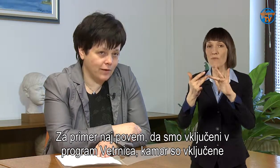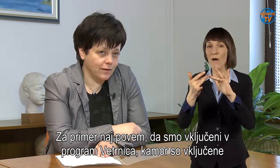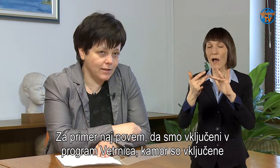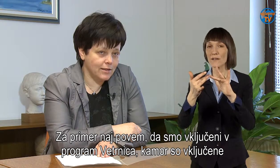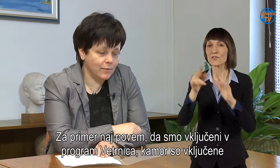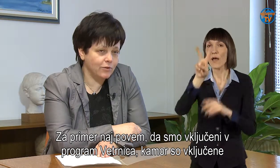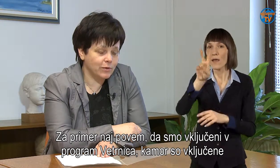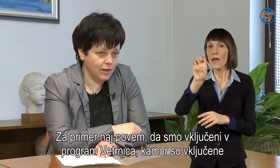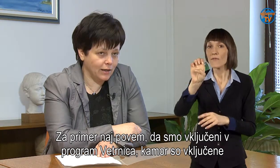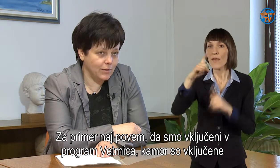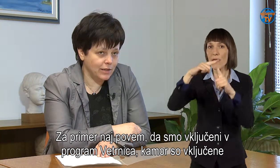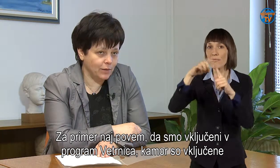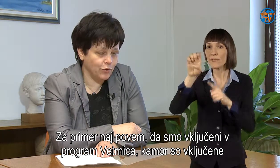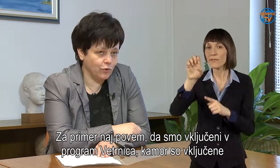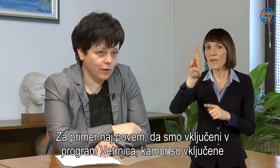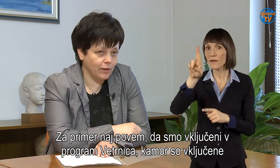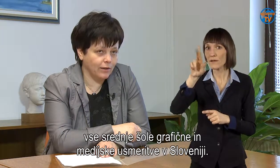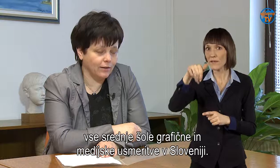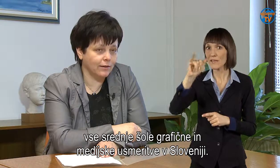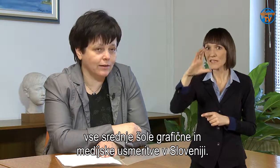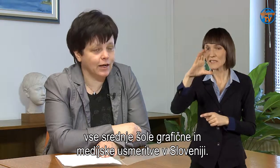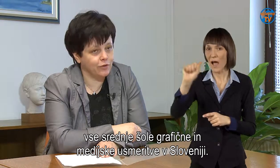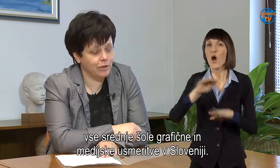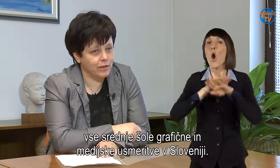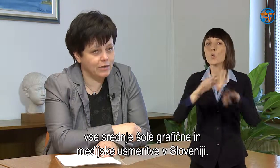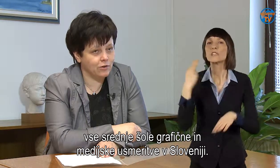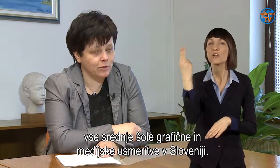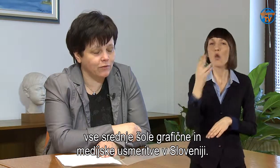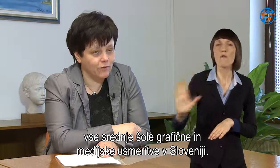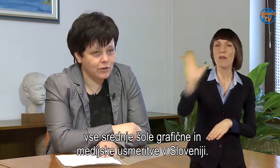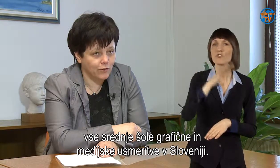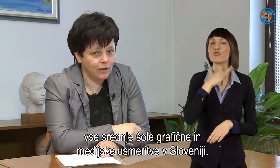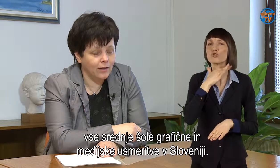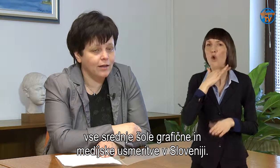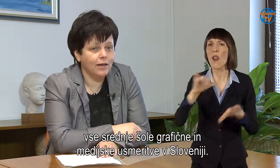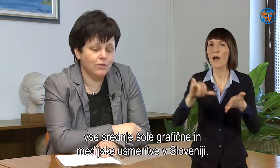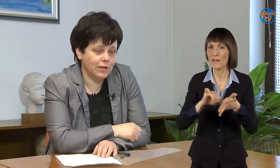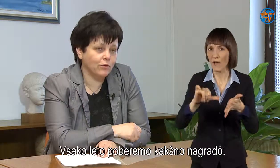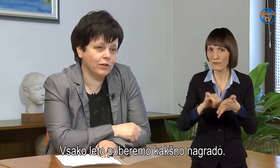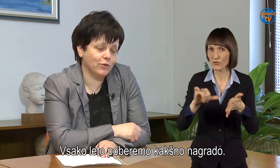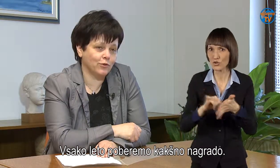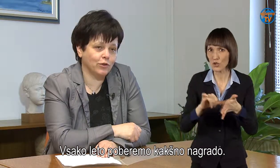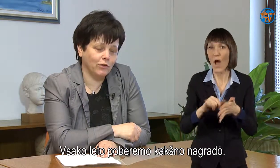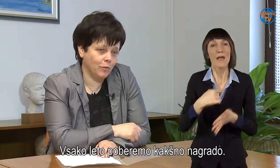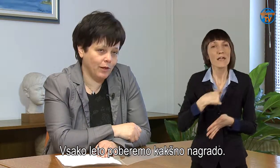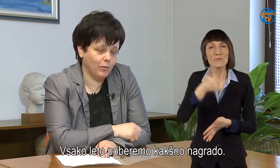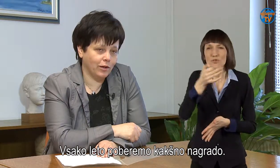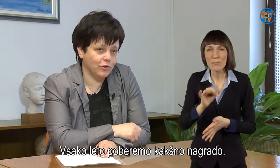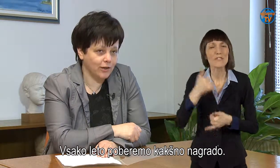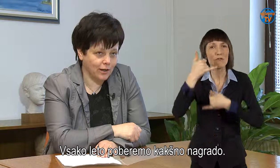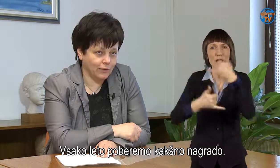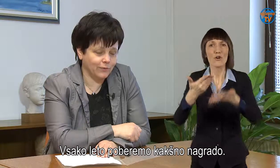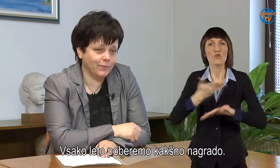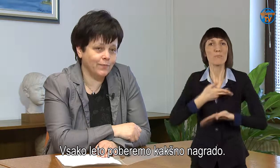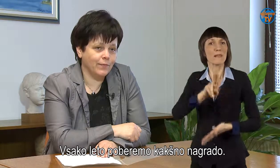tekmovanje Vetrnica med vsemi rednimi srednjimi šolami grafične in medijske usmeritve v Sloveniji in vsako leto zagotovo poberemo